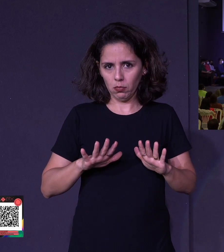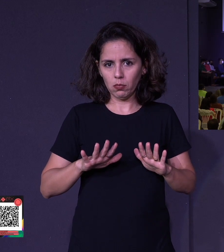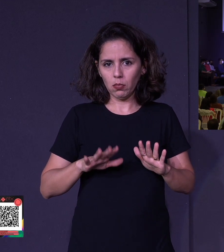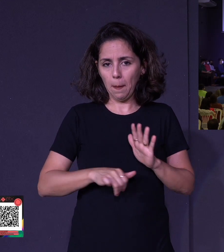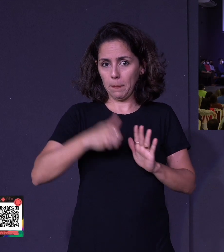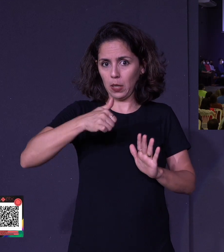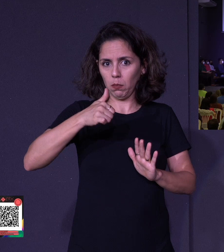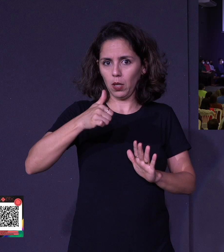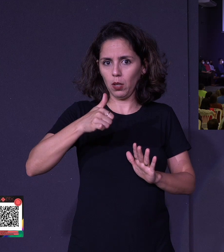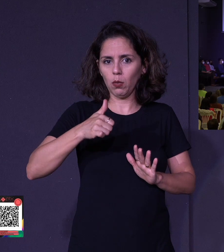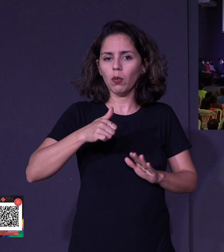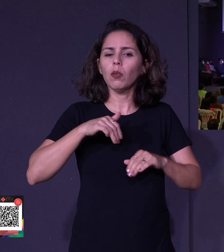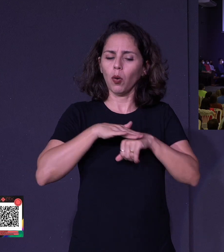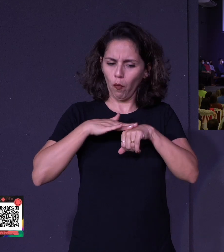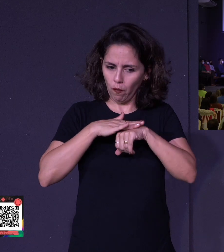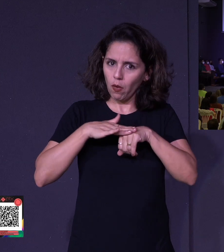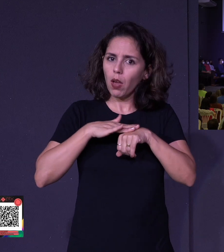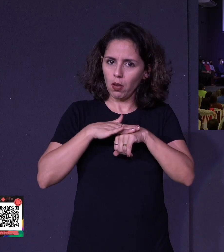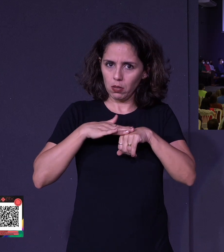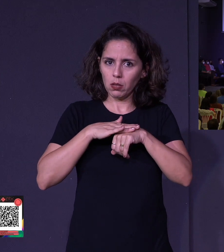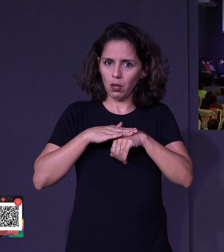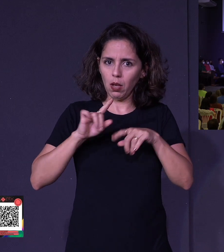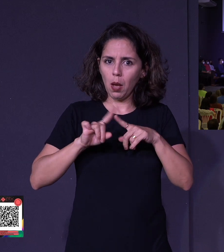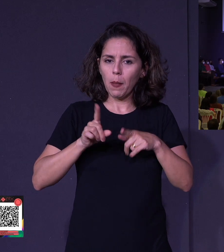a minha autoridade, ele que vai escolher.